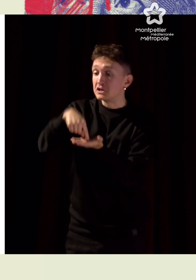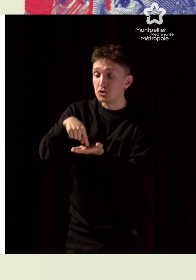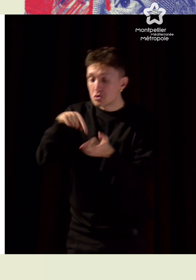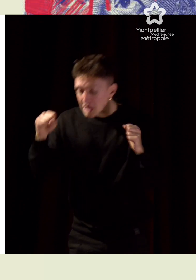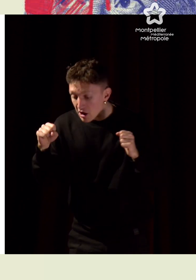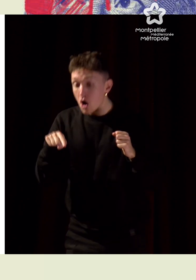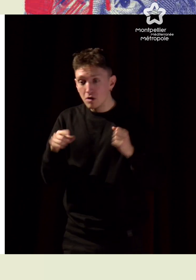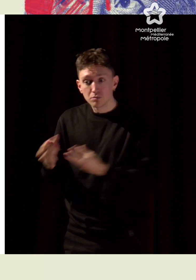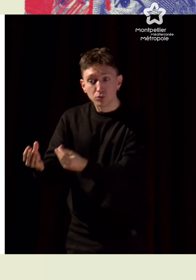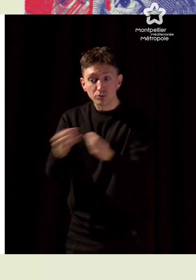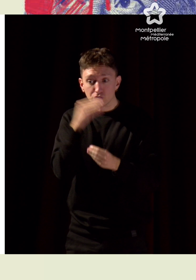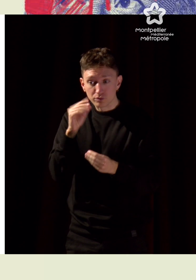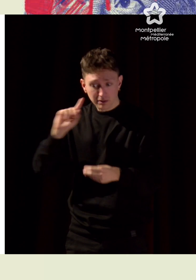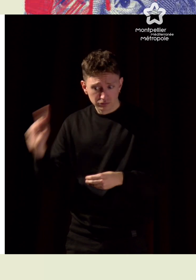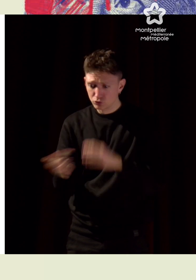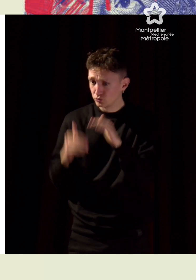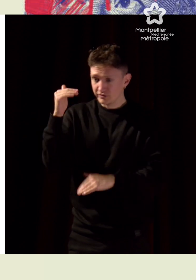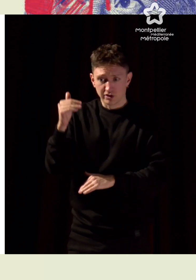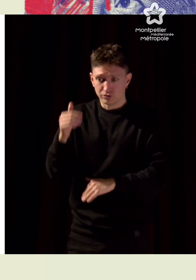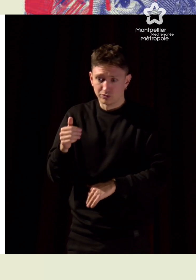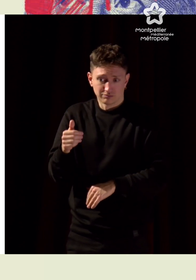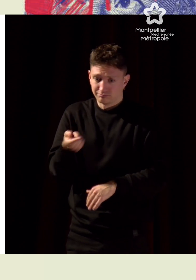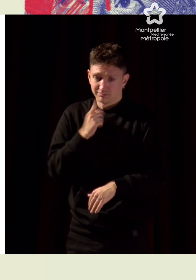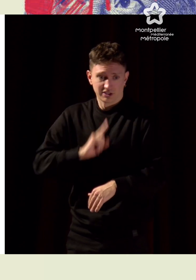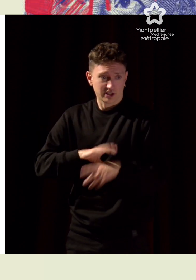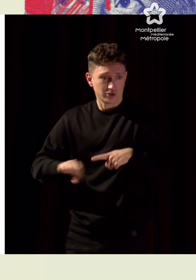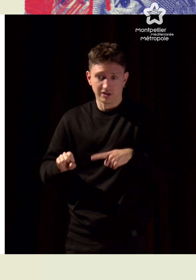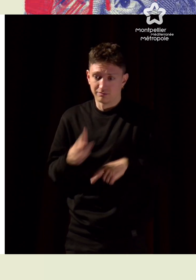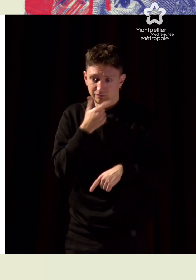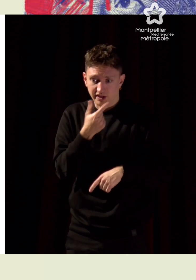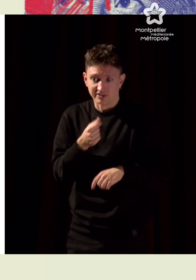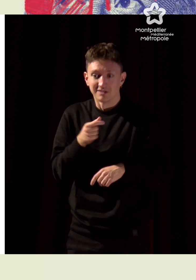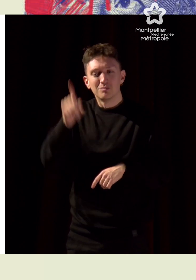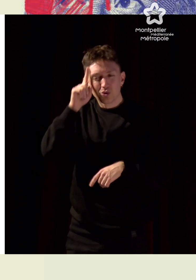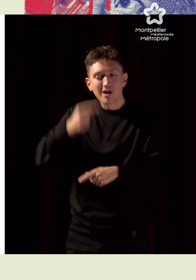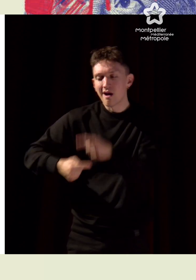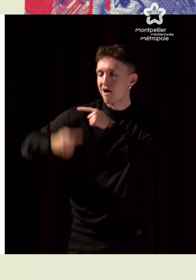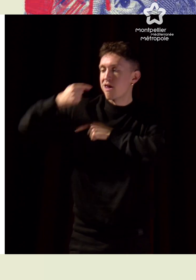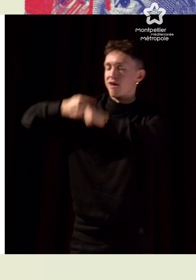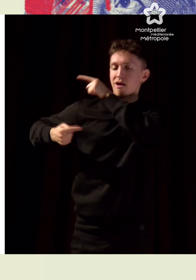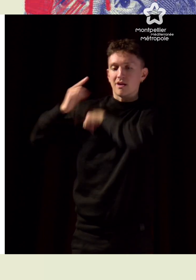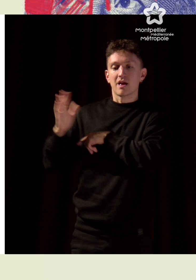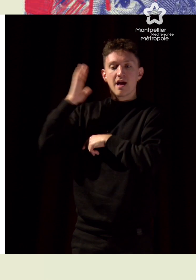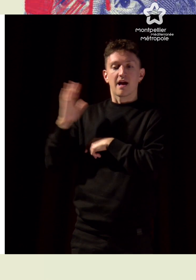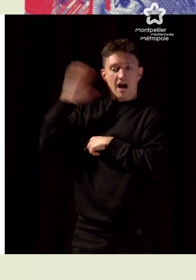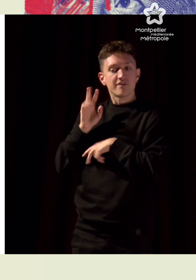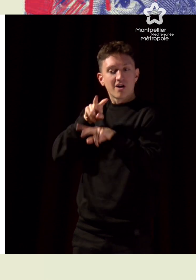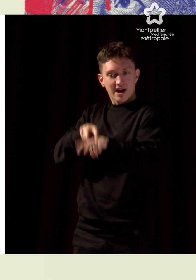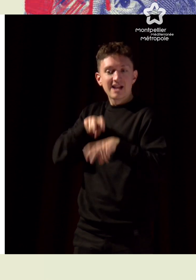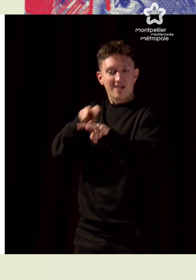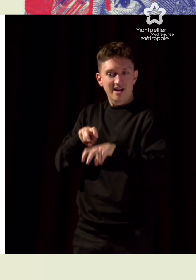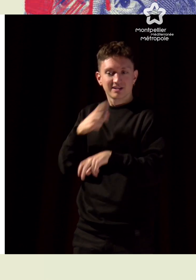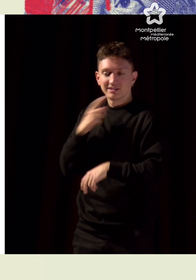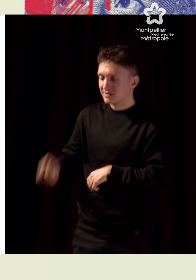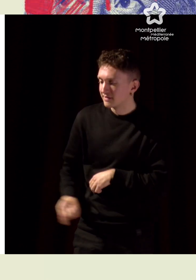des populations humaines qui traditionnellement étaient éleveurs. C'est des populations humaines qui ont consommé du